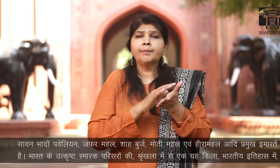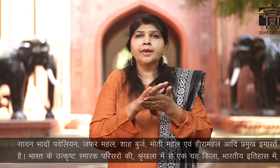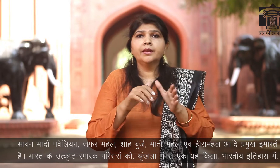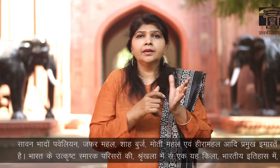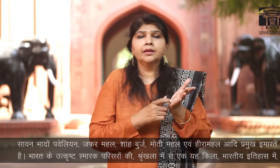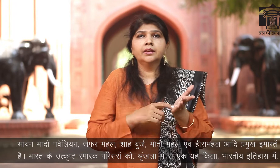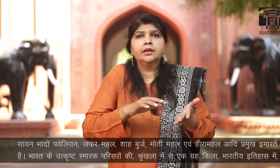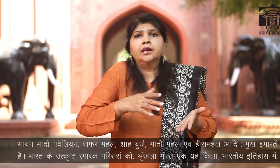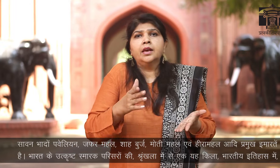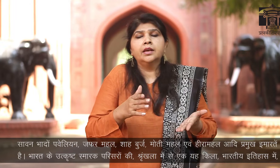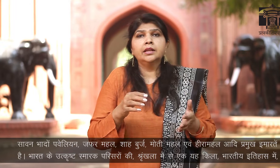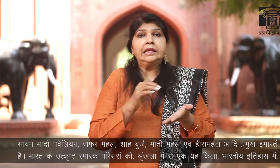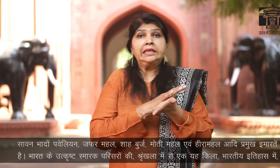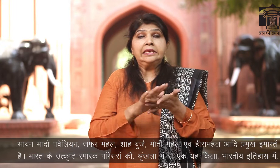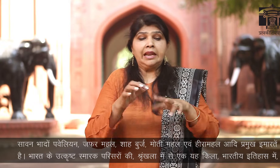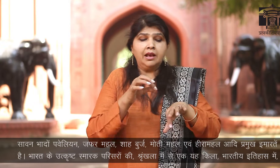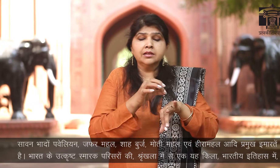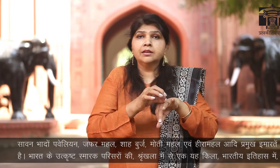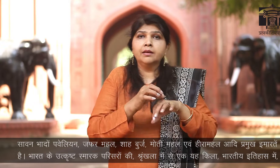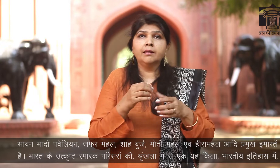एवं हीरा महल आदि प्रमुख इमारतें हैं।